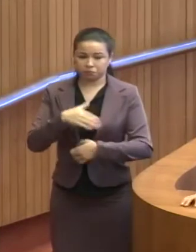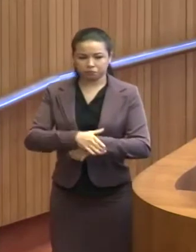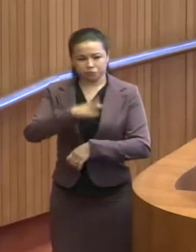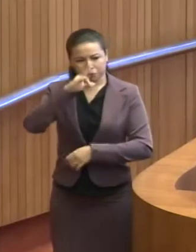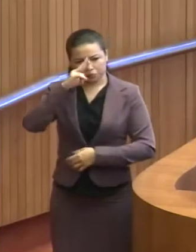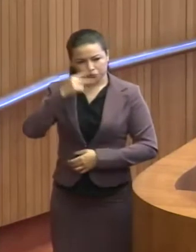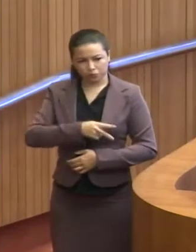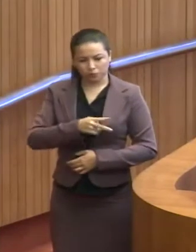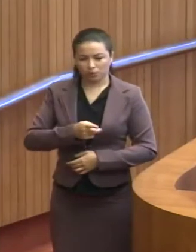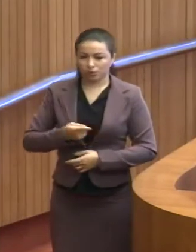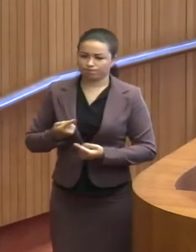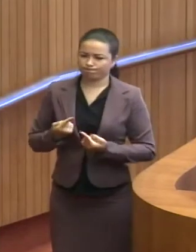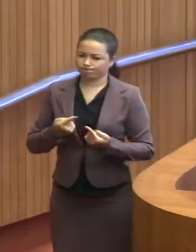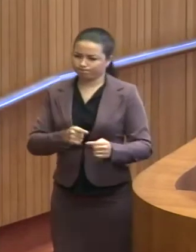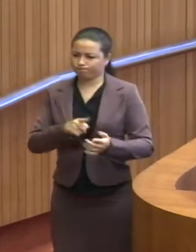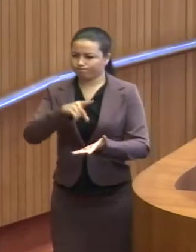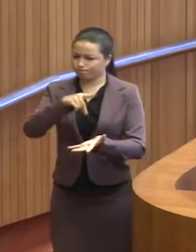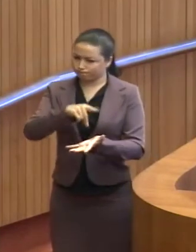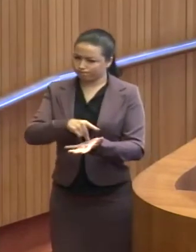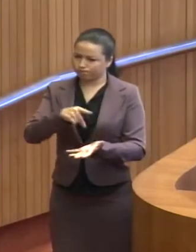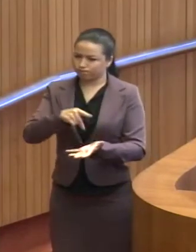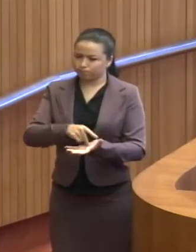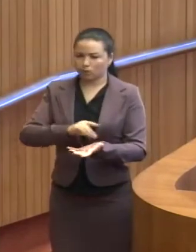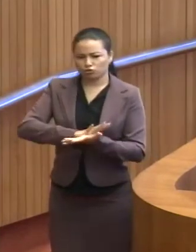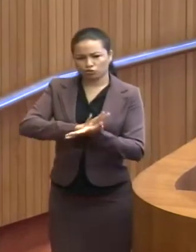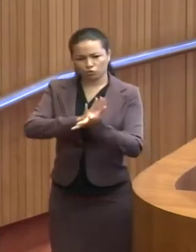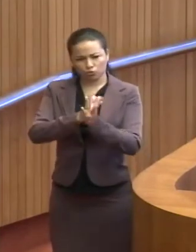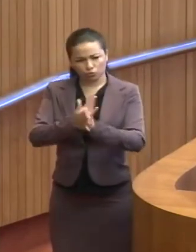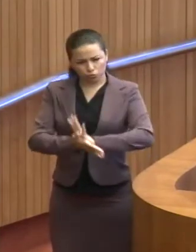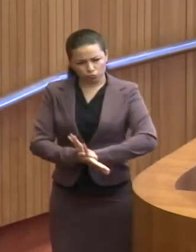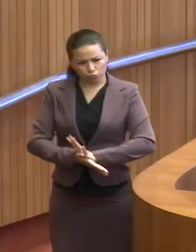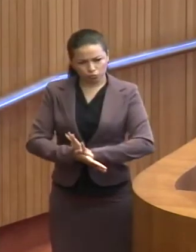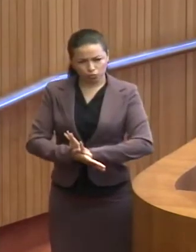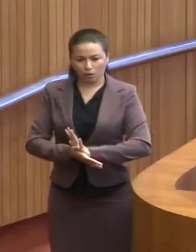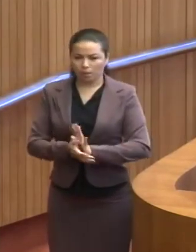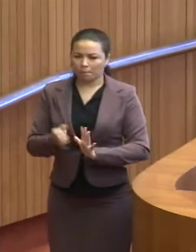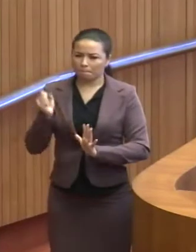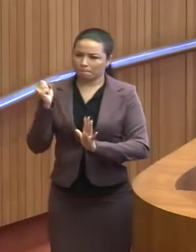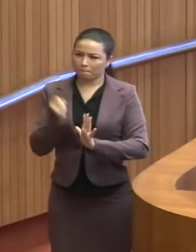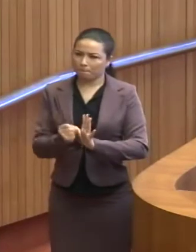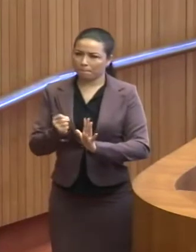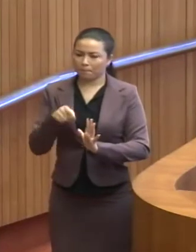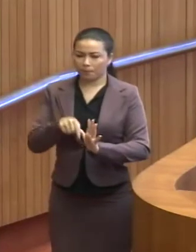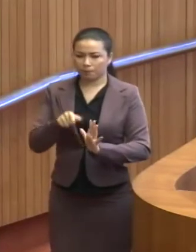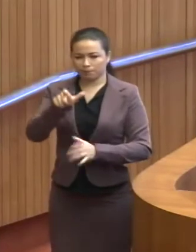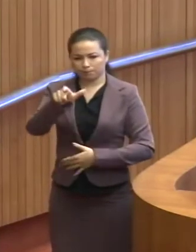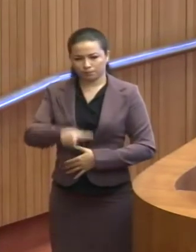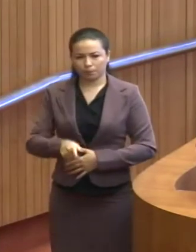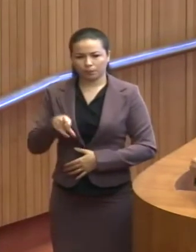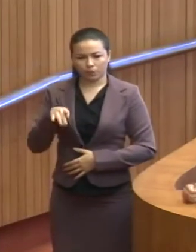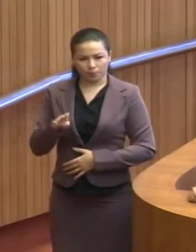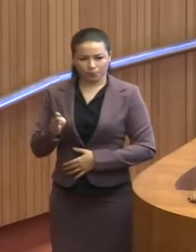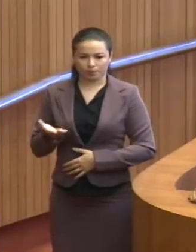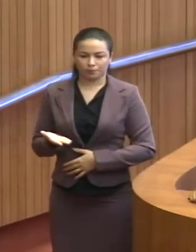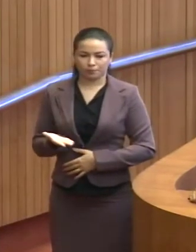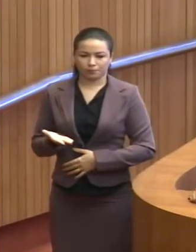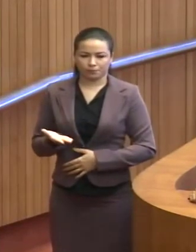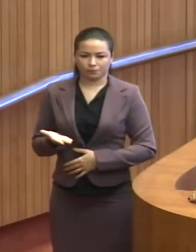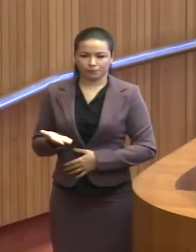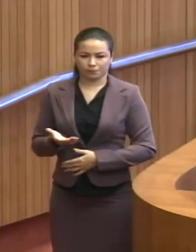muito forte de perseguição, de destruição, de assassinato de uma figura